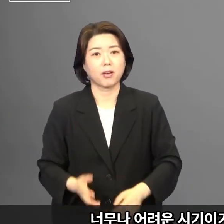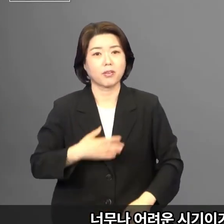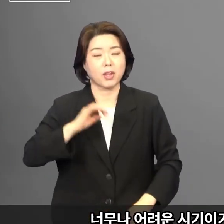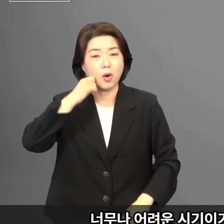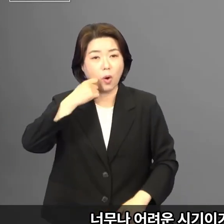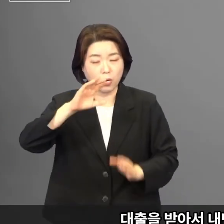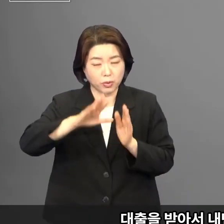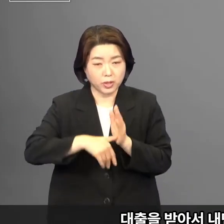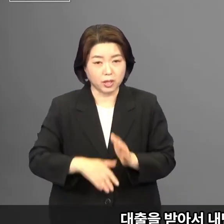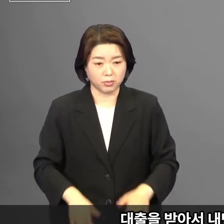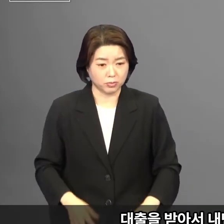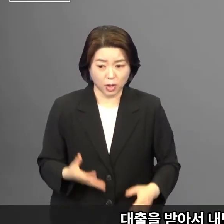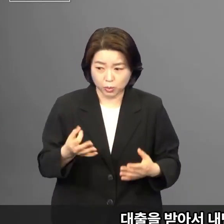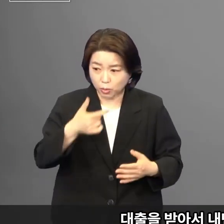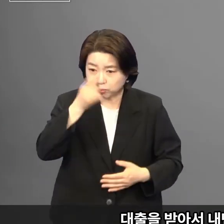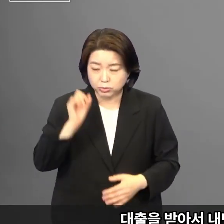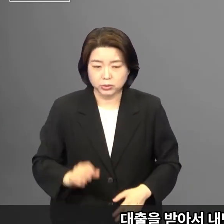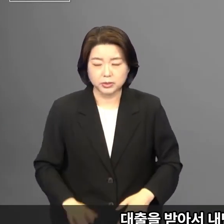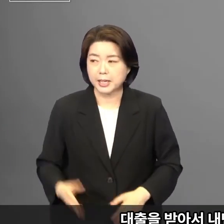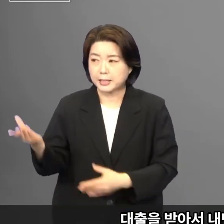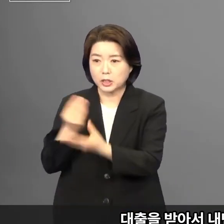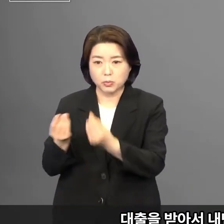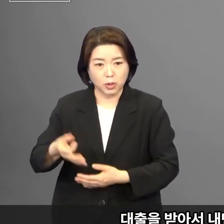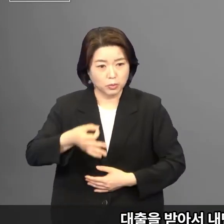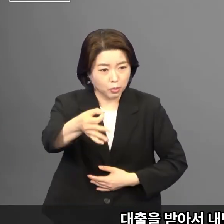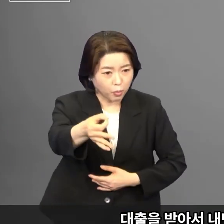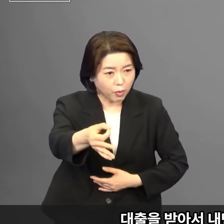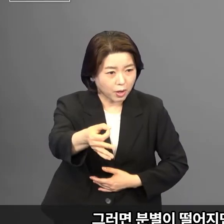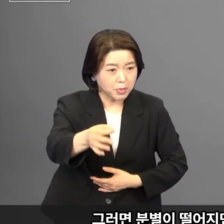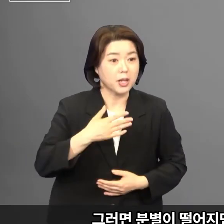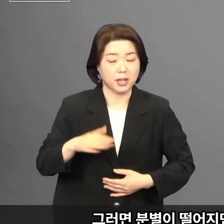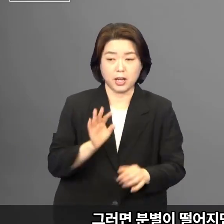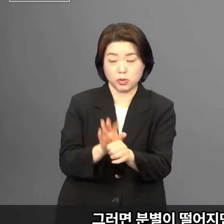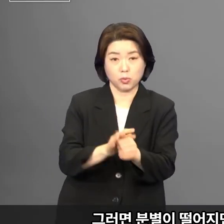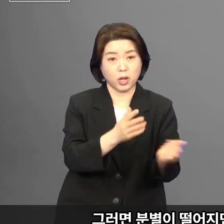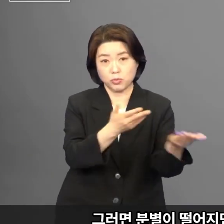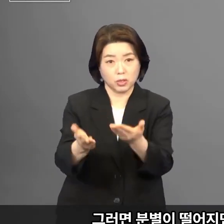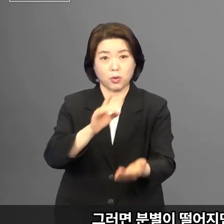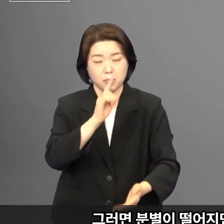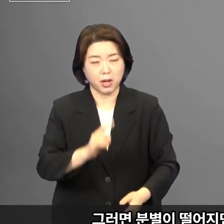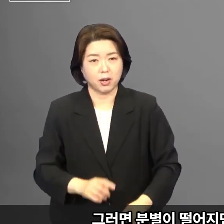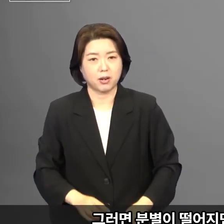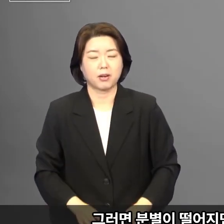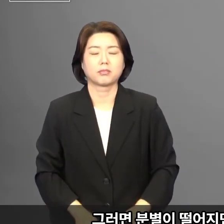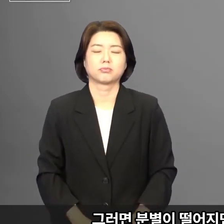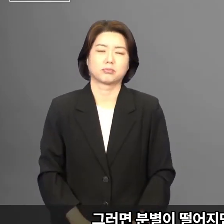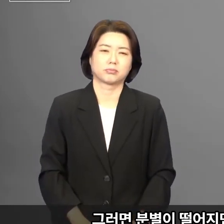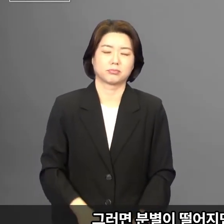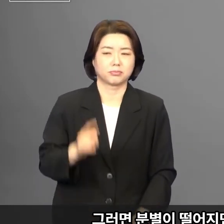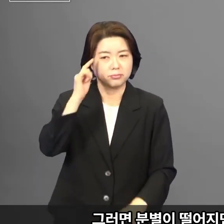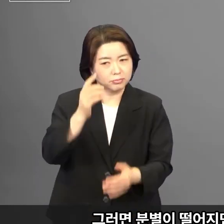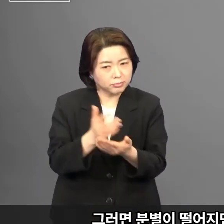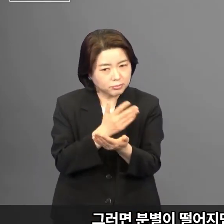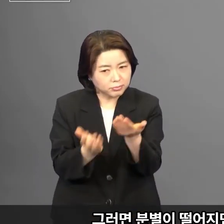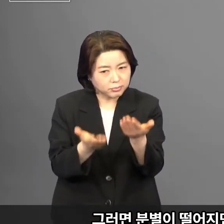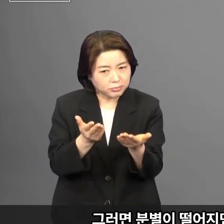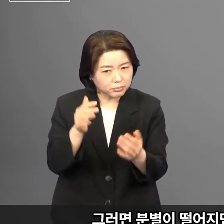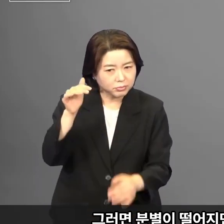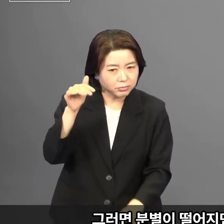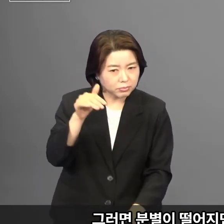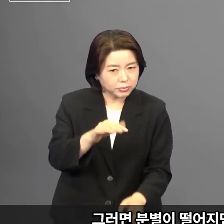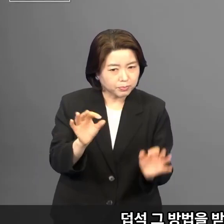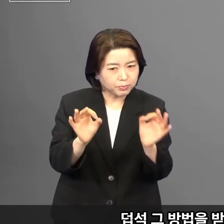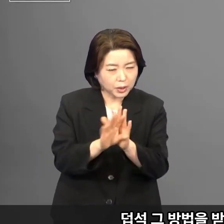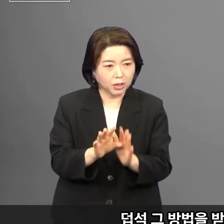뭐 돈도 없을 뿐더러 대출을 받아서 내면 그렇게 대준다고 하니 여러분 분별이 떨어지면서 그래 그렇게